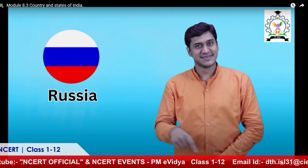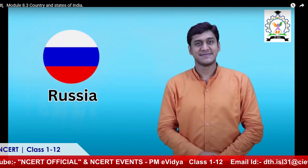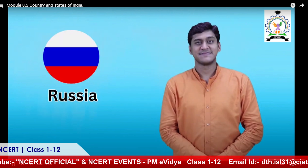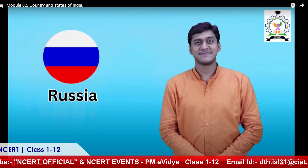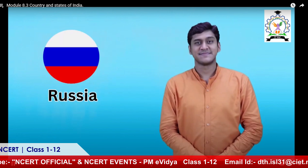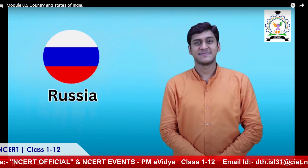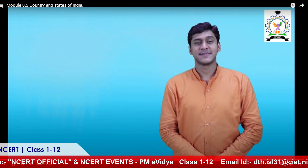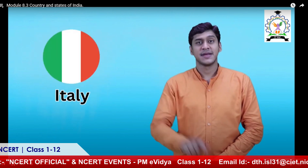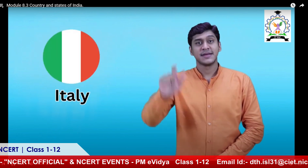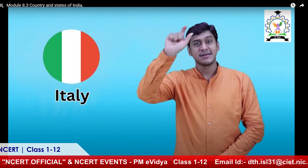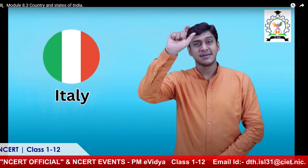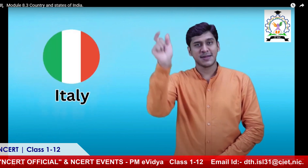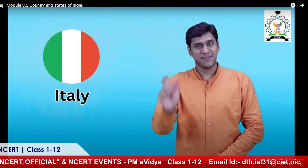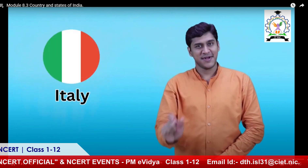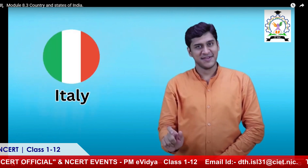रशिया,